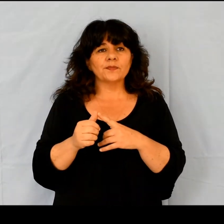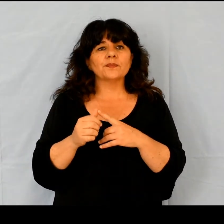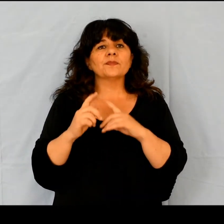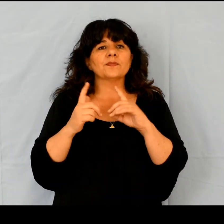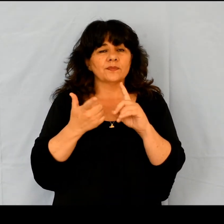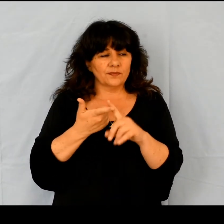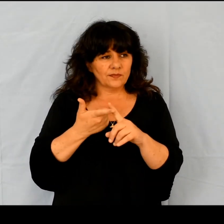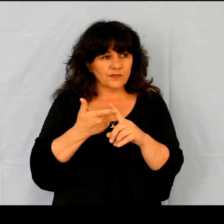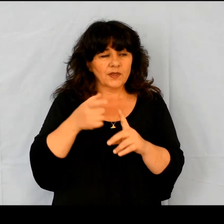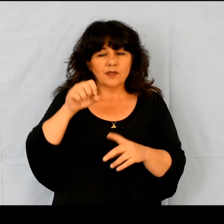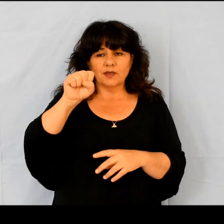Smyrne,